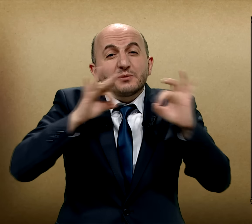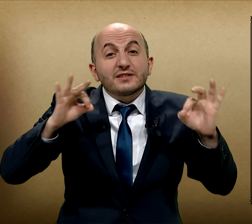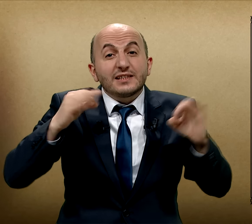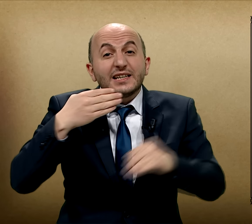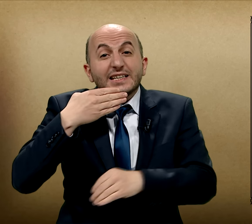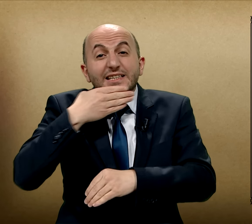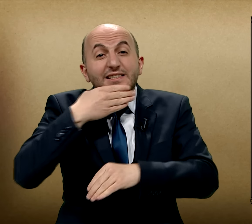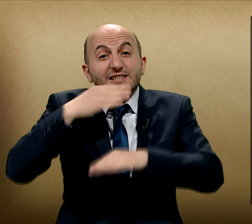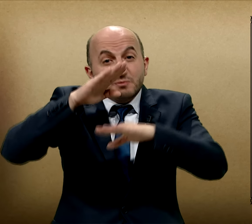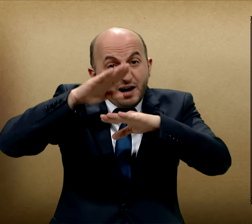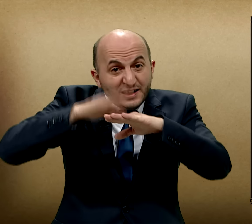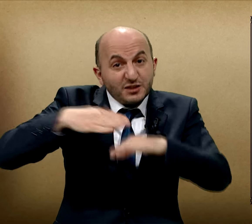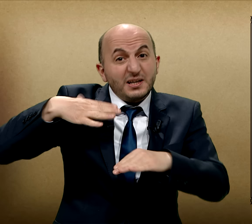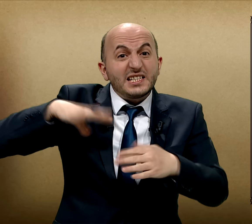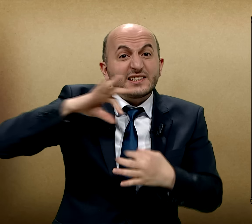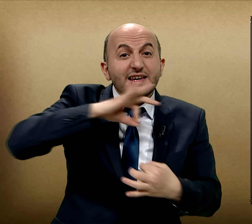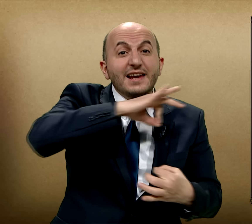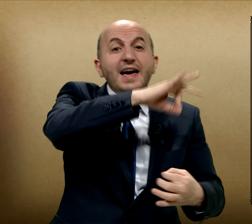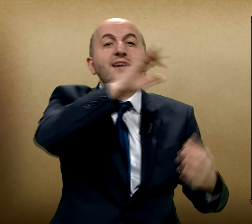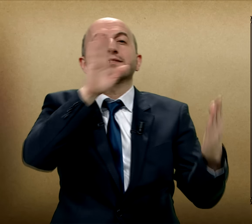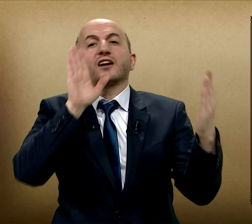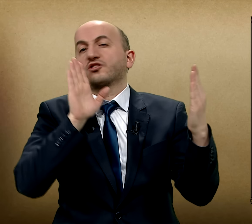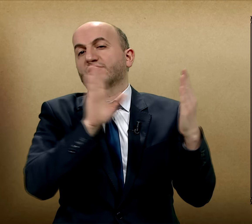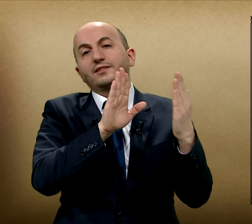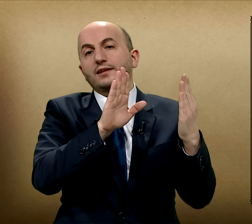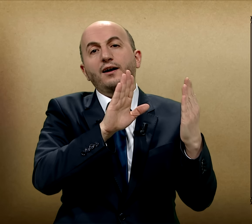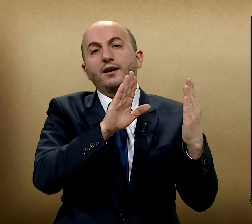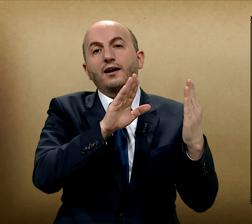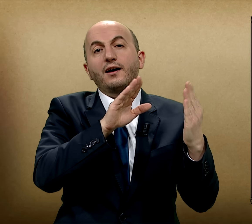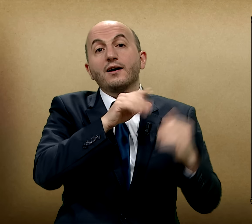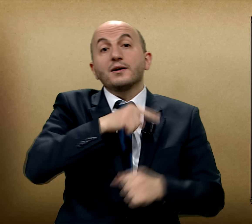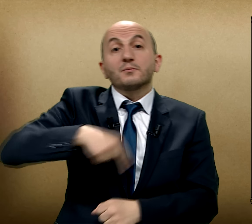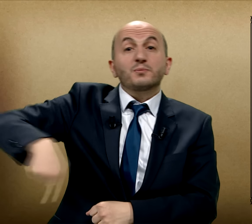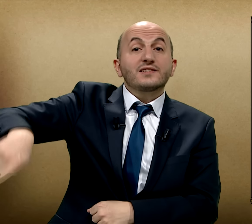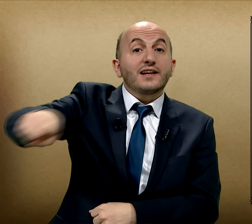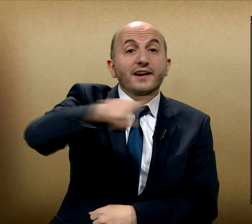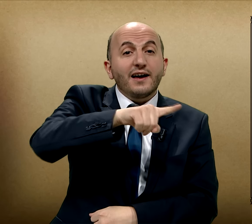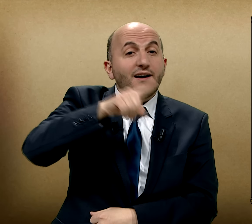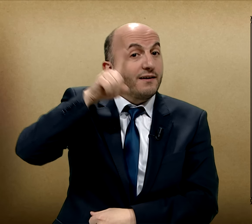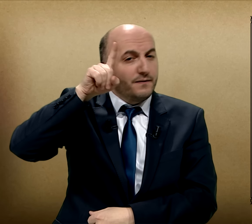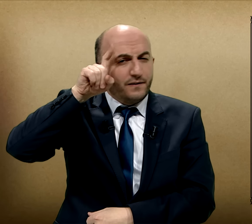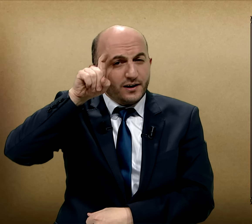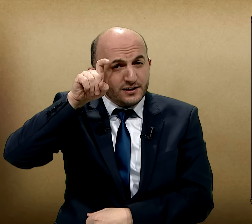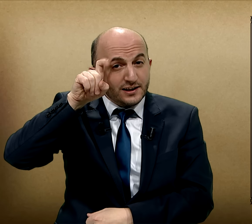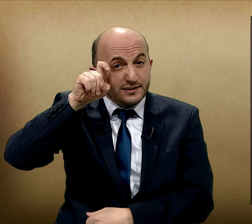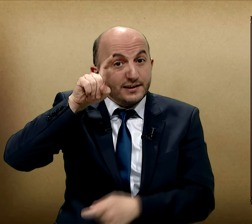çaresizliğimizi istismar etmek isteyenler karşısında bizlere ferasetli